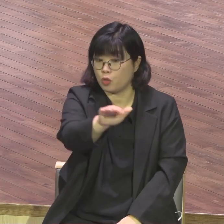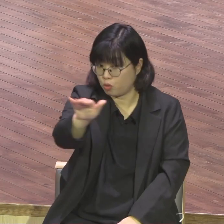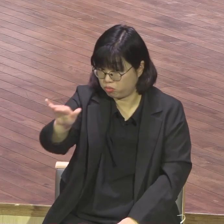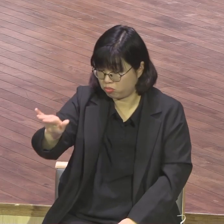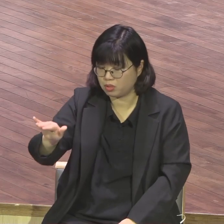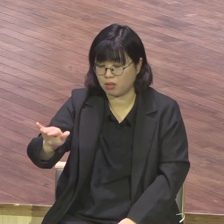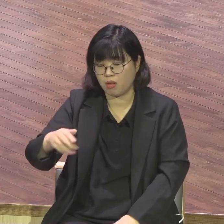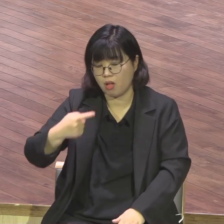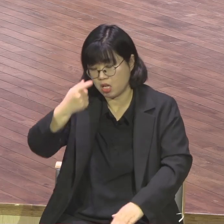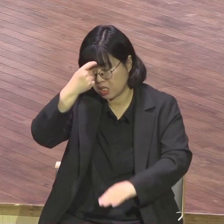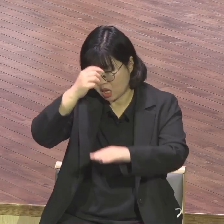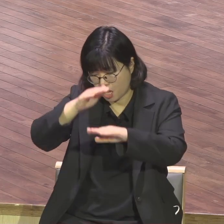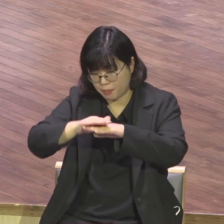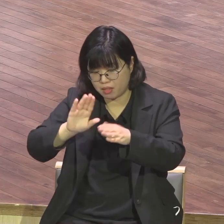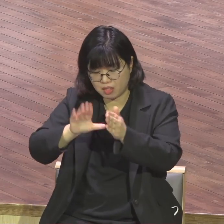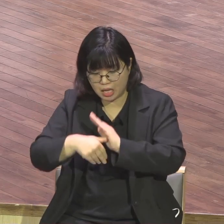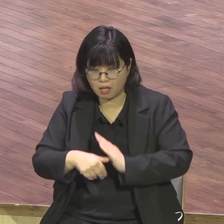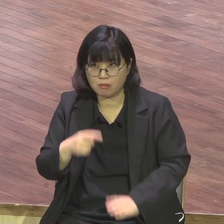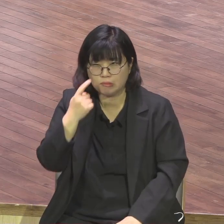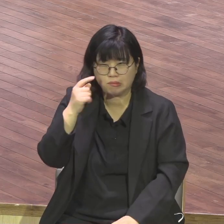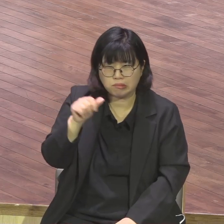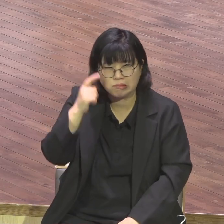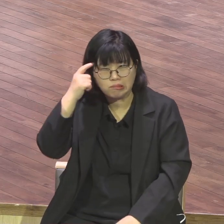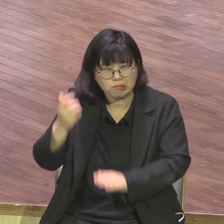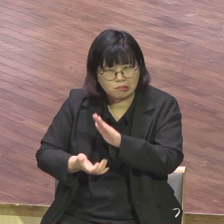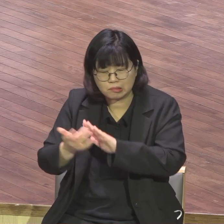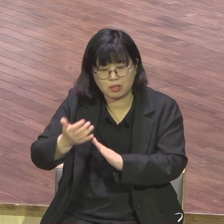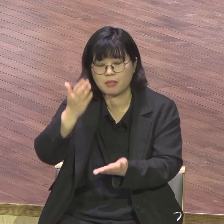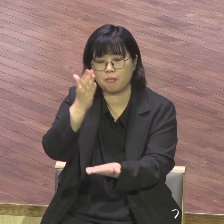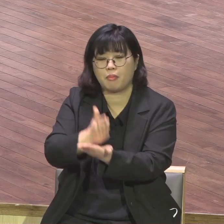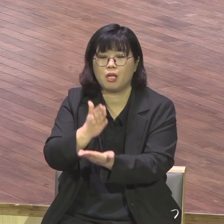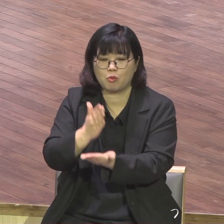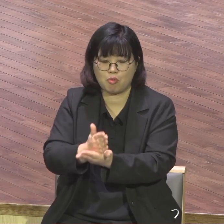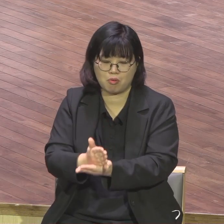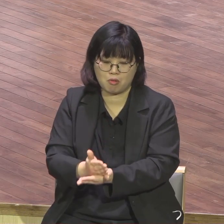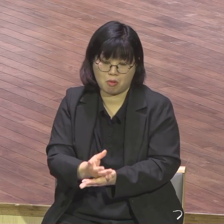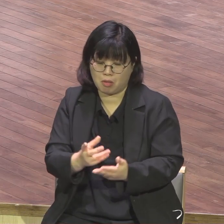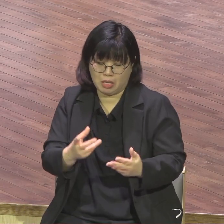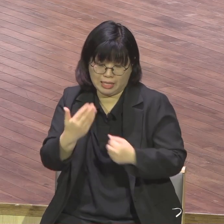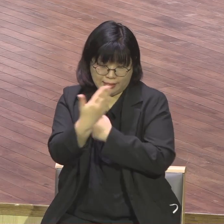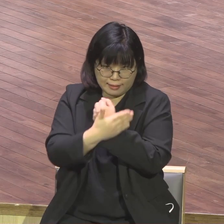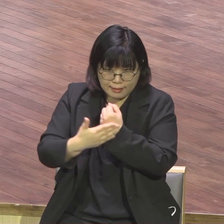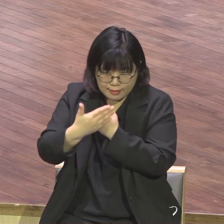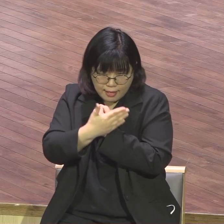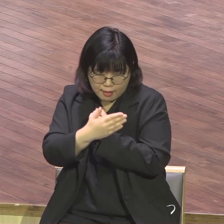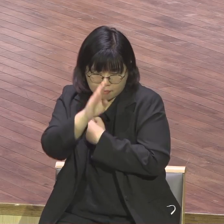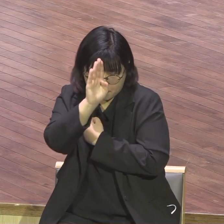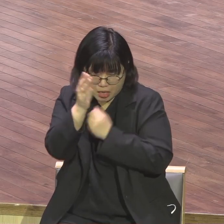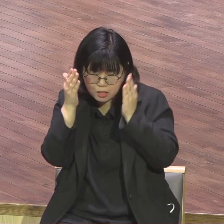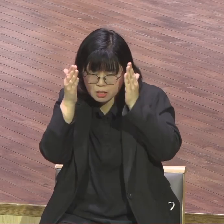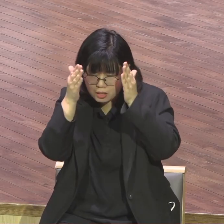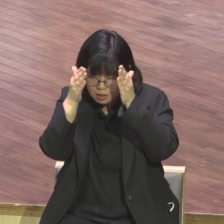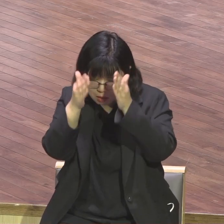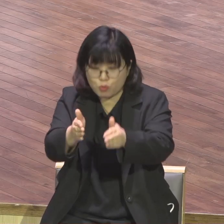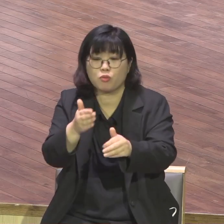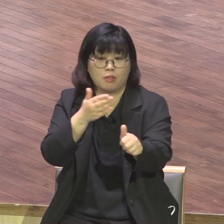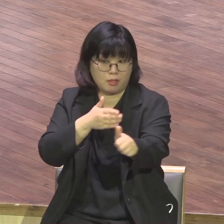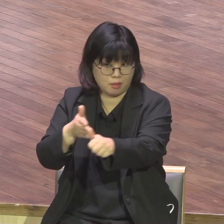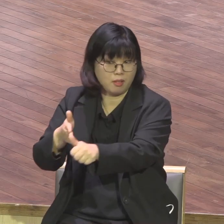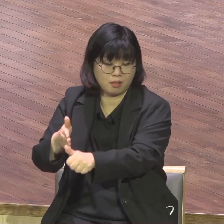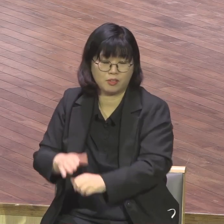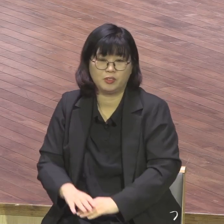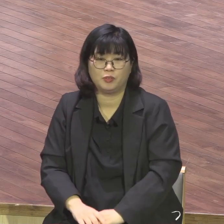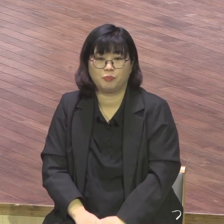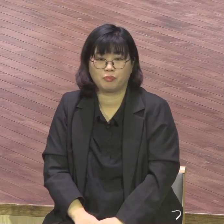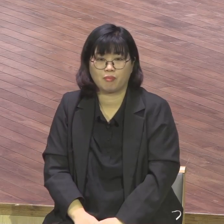겁니다. 계속 불평 원망이 나오는 것입니다. 사단이 심부름하는 거예요. 은혜 못 받는 증거예요. 그게 입에서 그